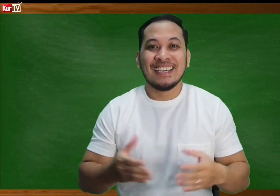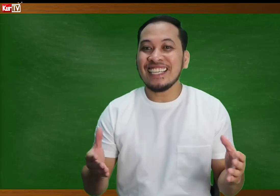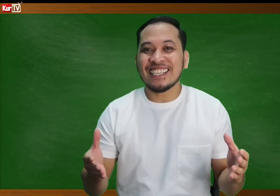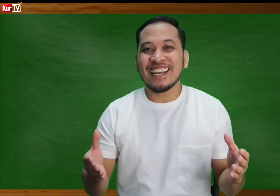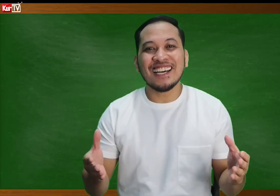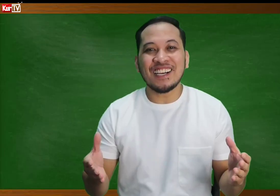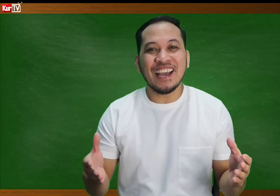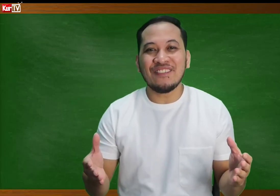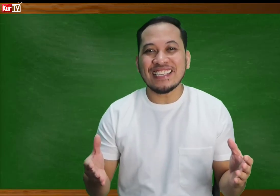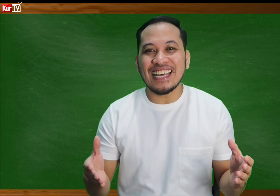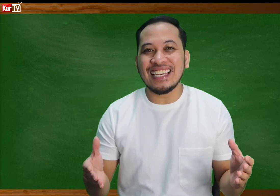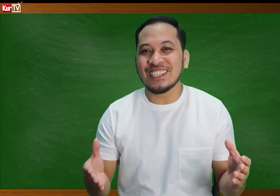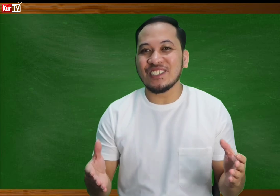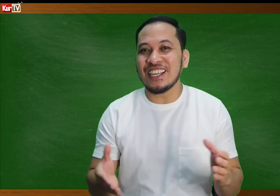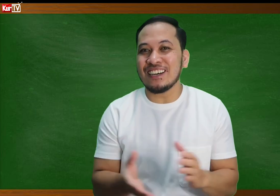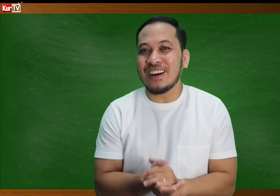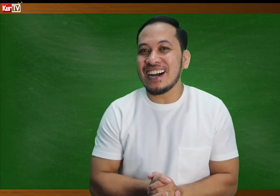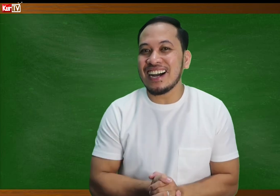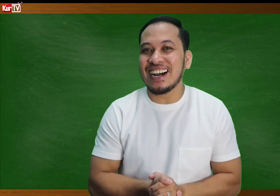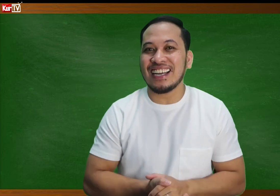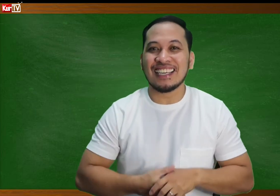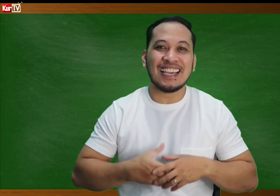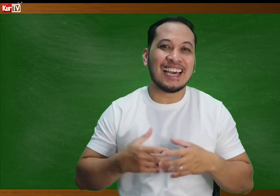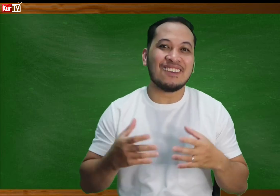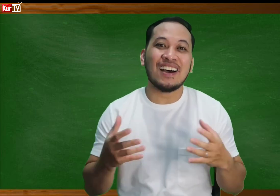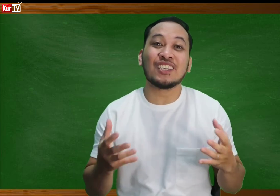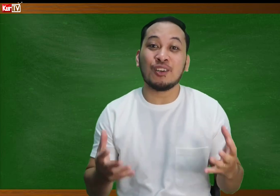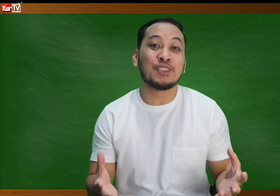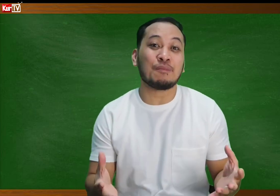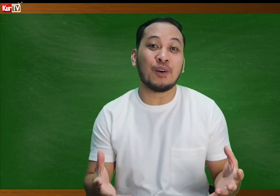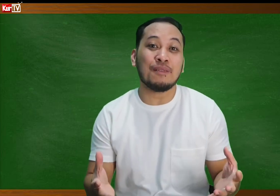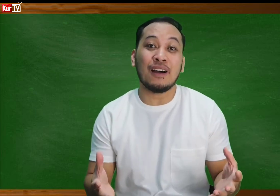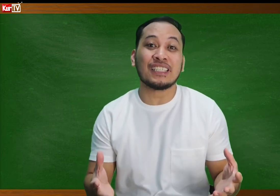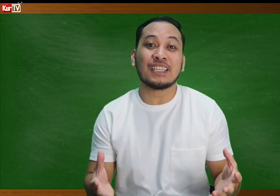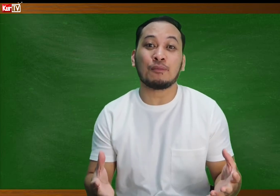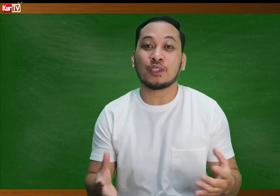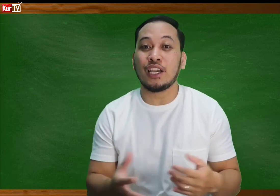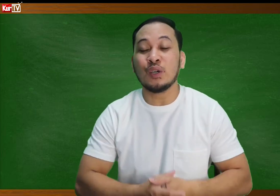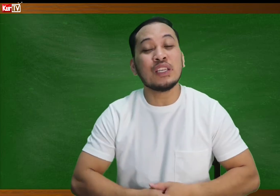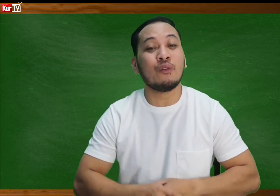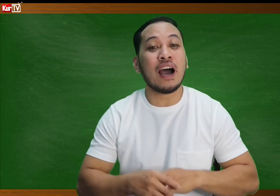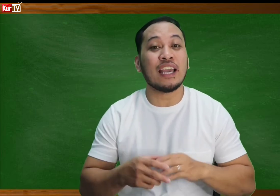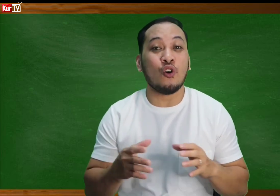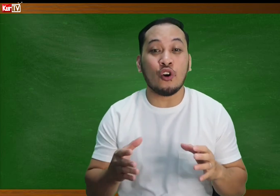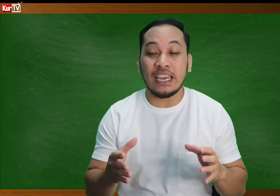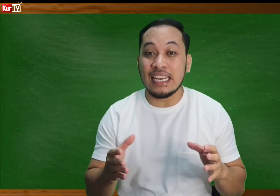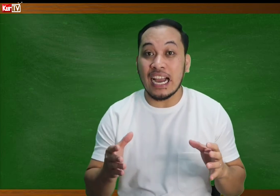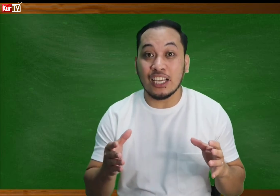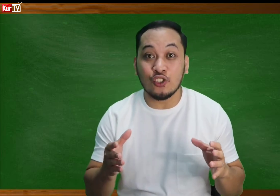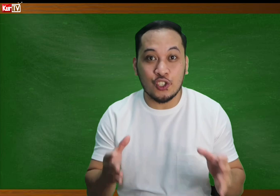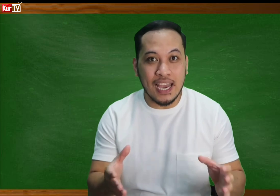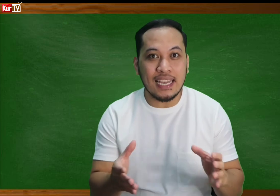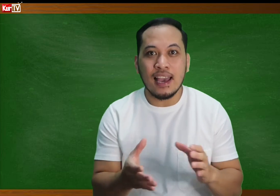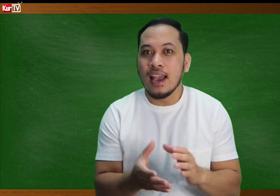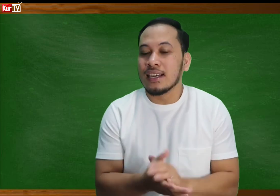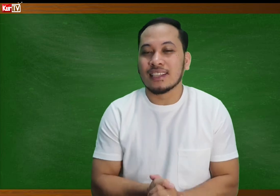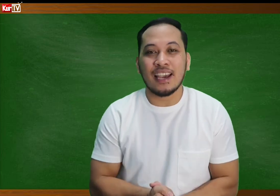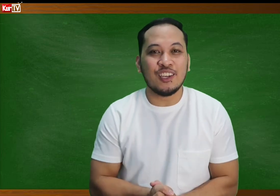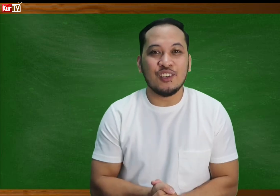It's another FSL lesson na naman! Kaya naman, kumusta po ang bawat isa po sa inyo? Nawa ay okay lang kayo dyan sa